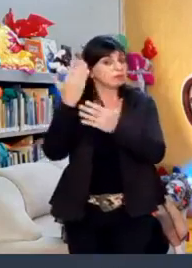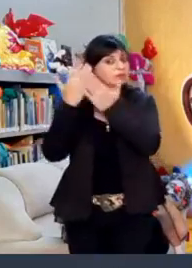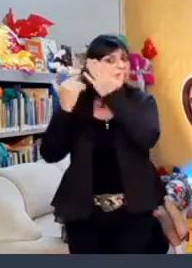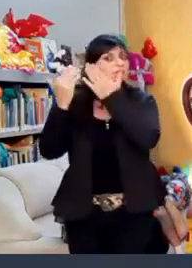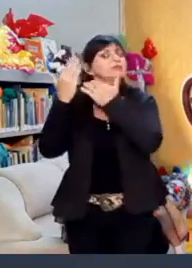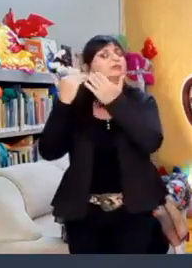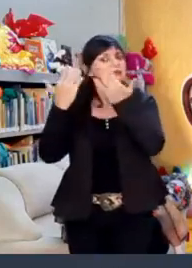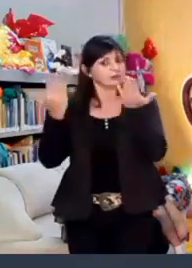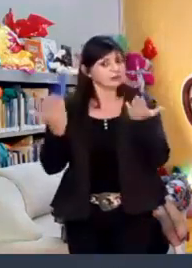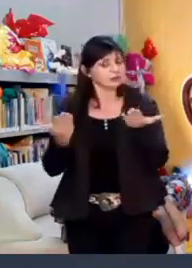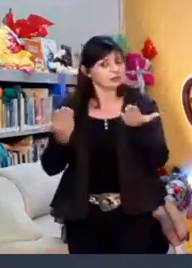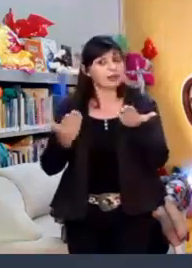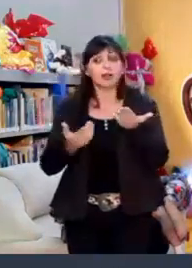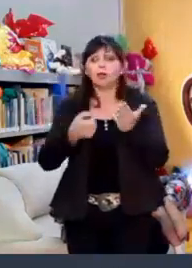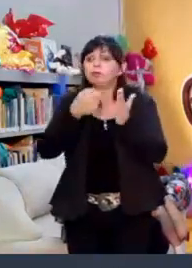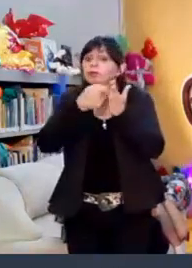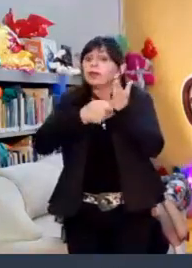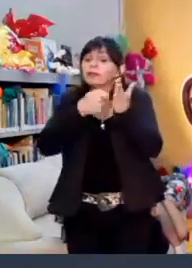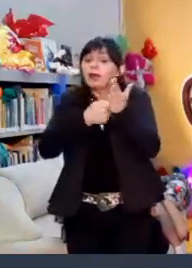Então, se buscava